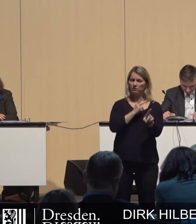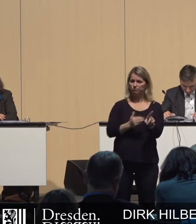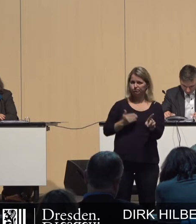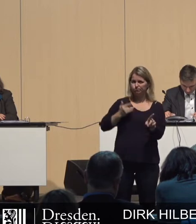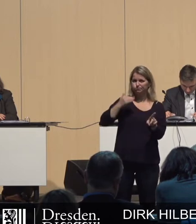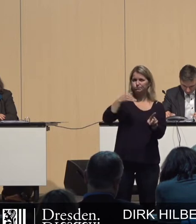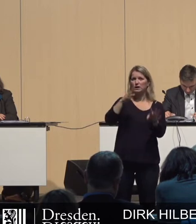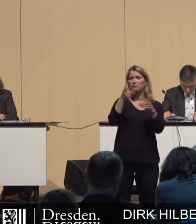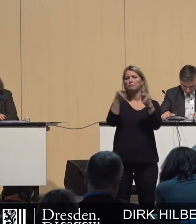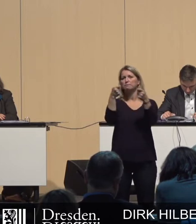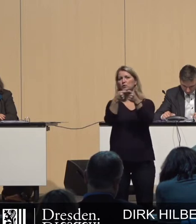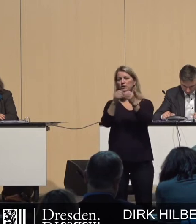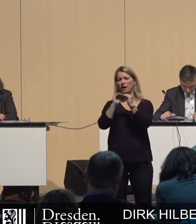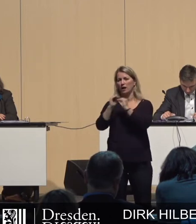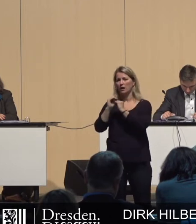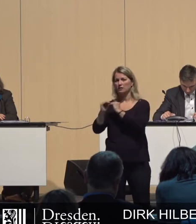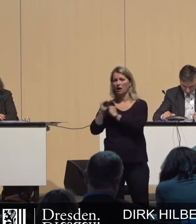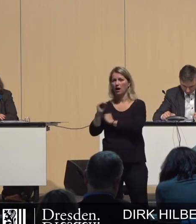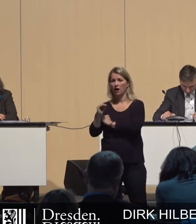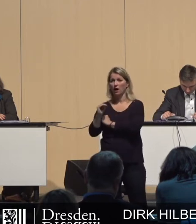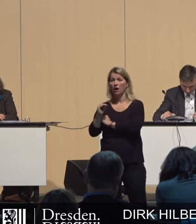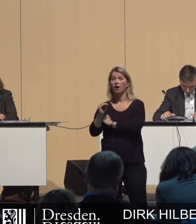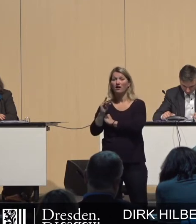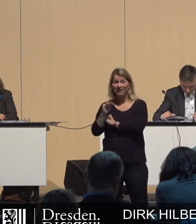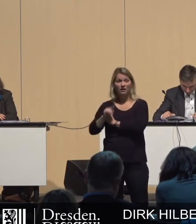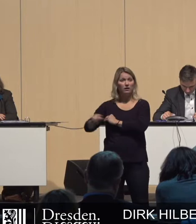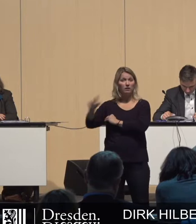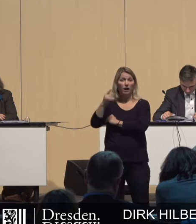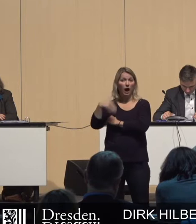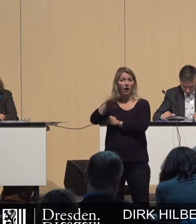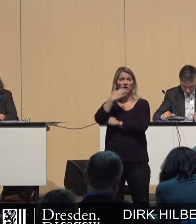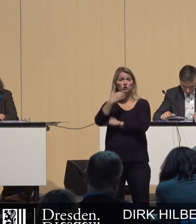die ausgerufene Energiewende auch tatsächlich zu finanzieren.